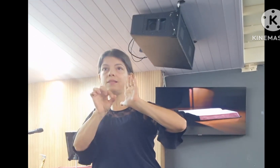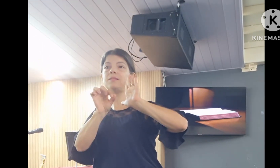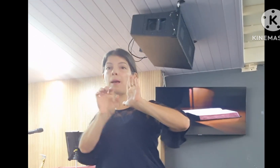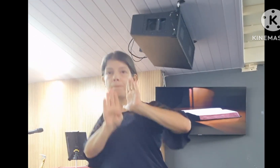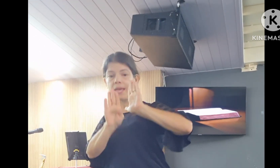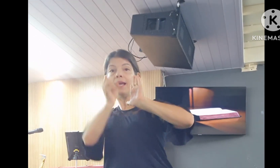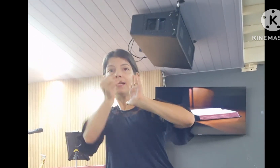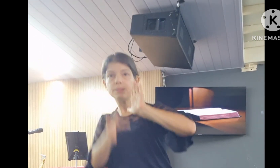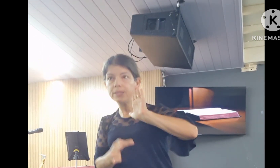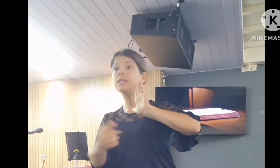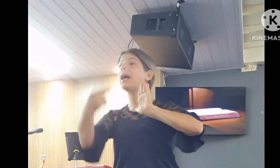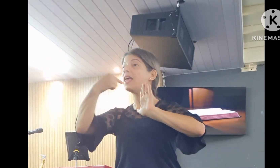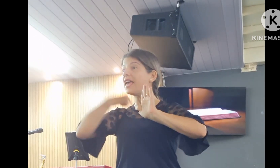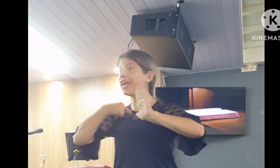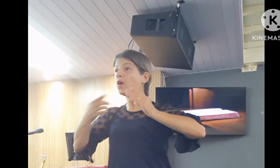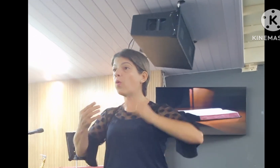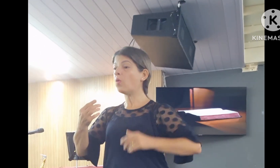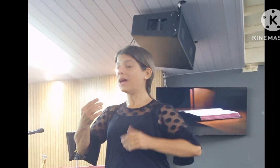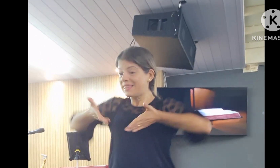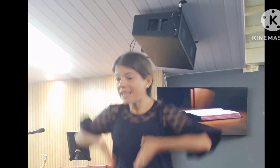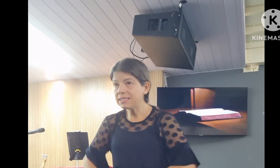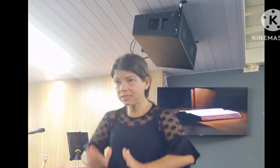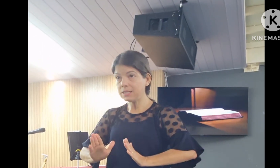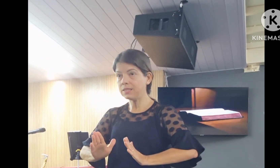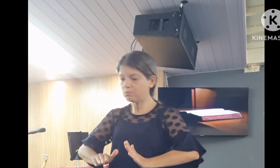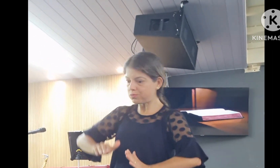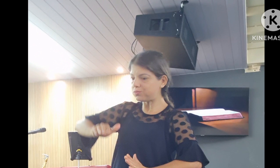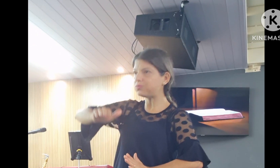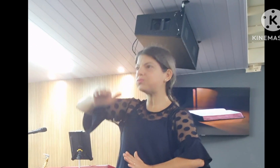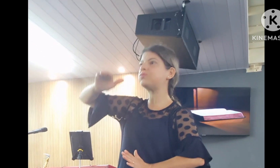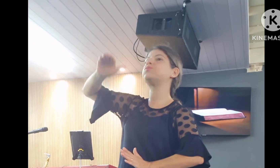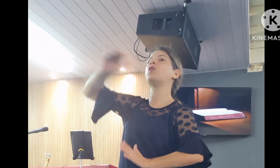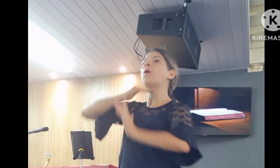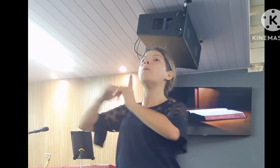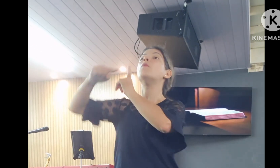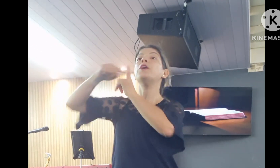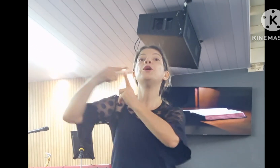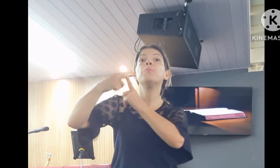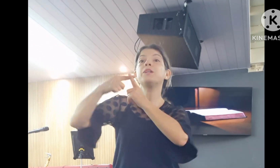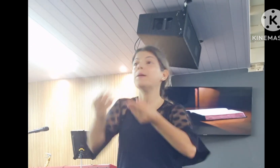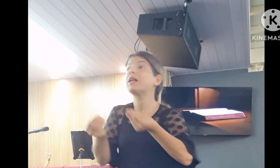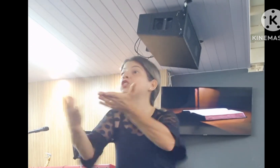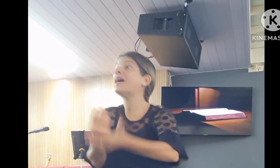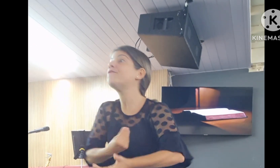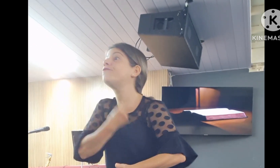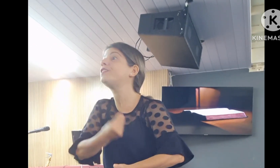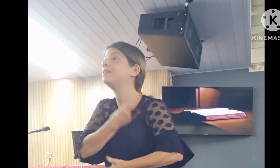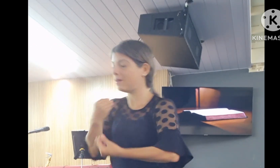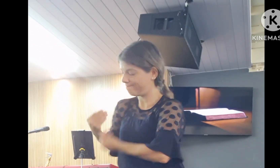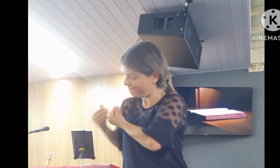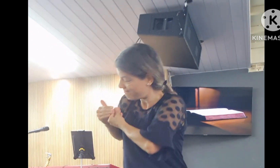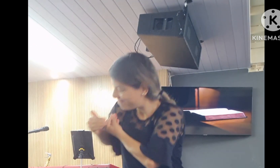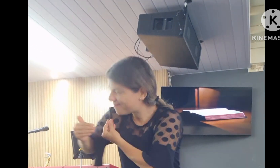Eu vim para que você tenha vida, vírgula, e vida com abundância. A primeira vida